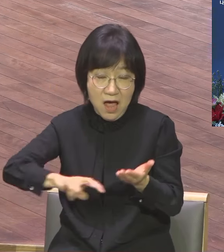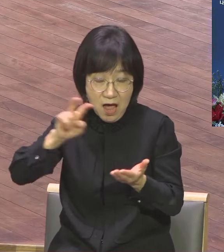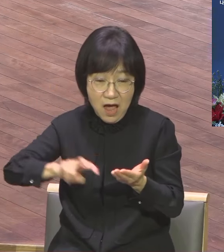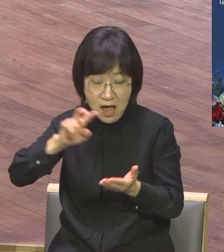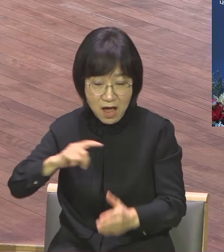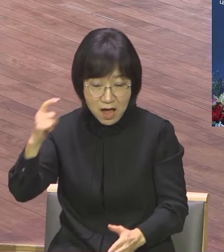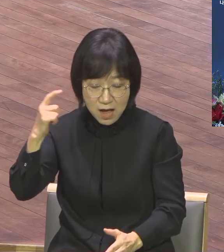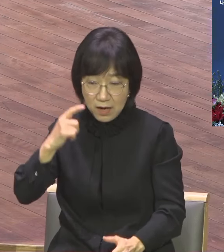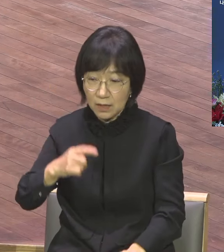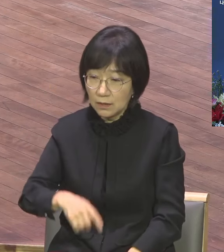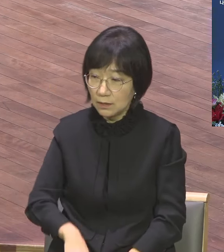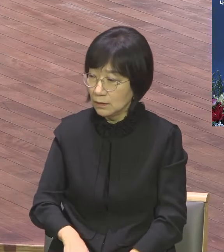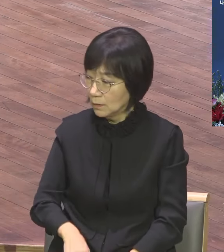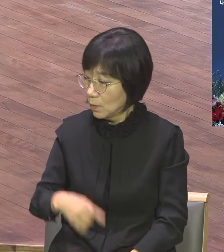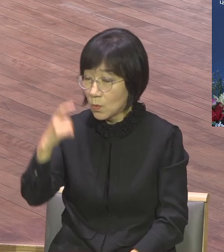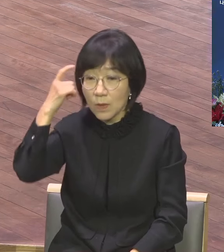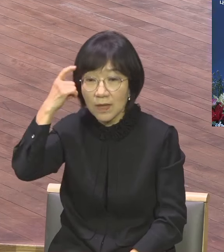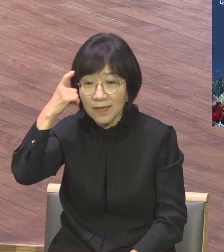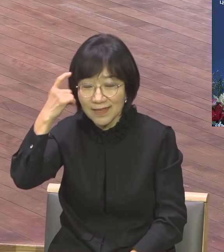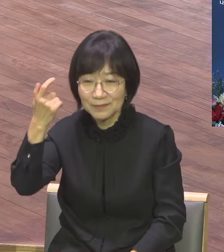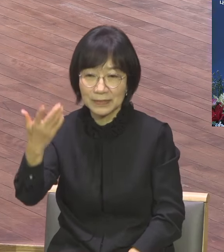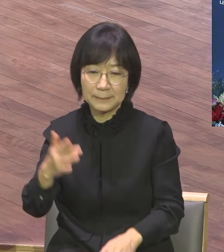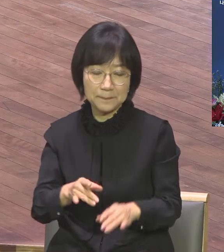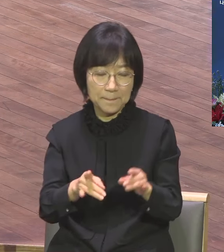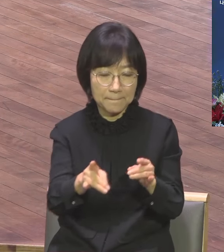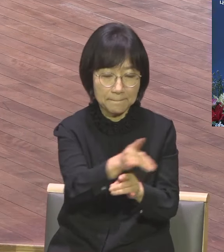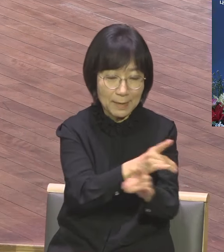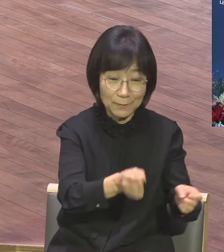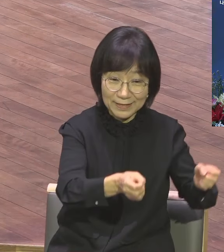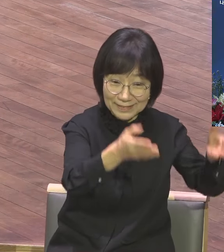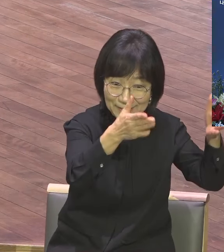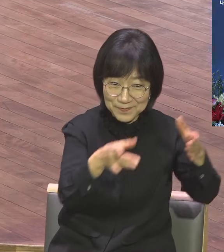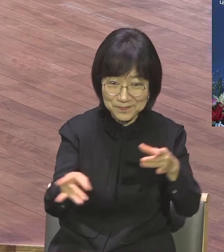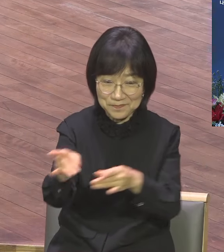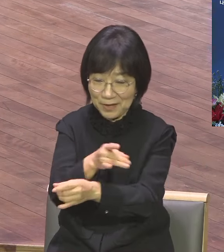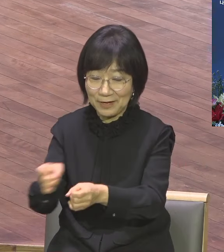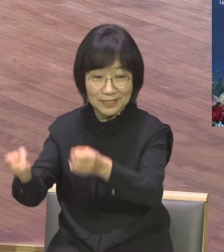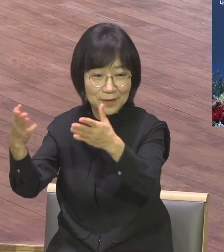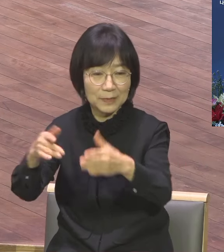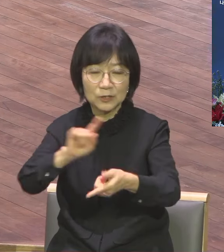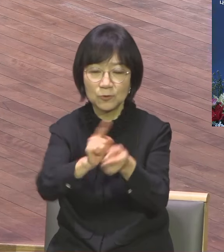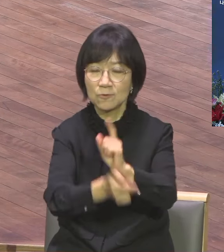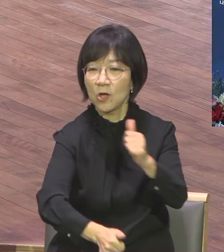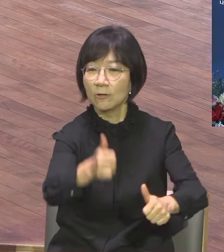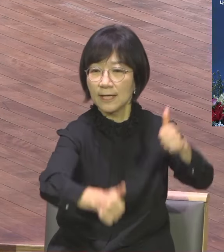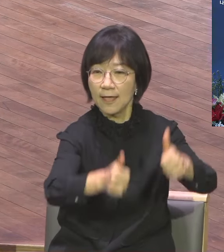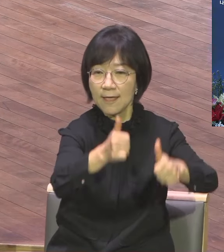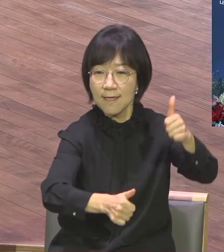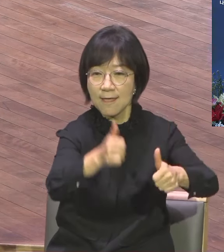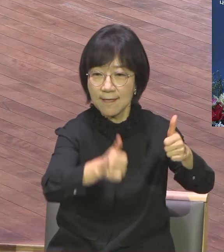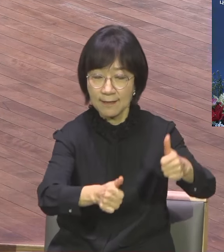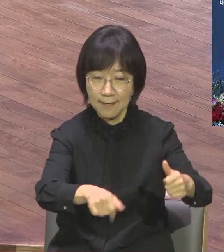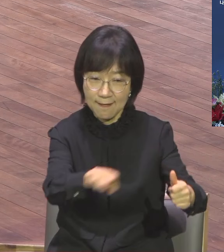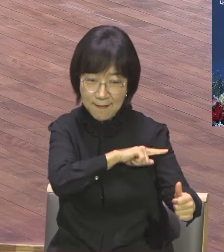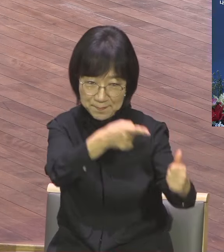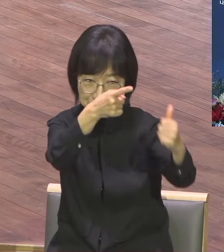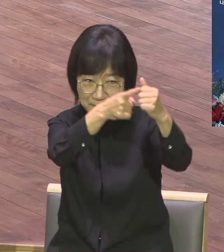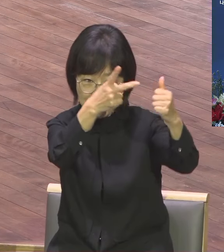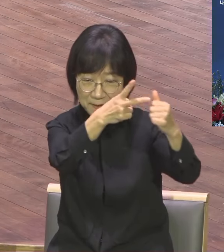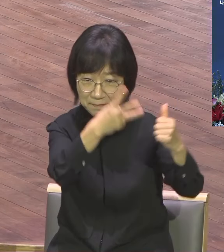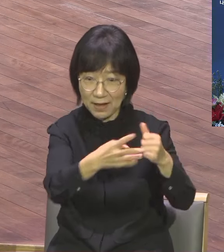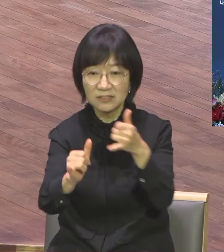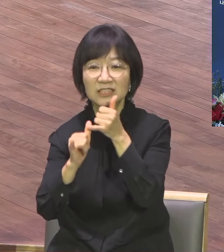이야기가 백화점별로 경쟁을 붙여가지고 상금을 준대 국가에서. 1, 2, 3명 주기 때문에